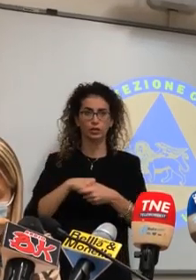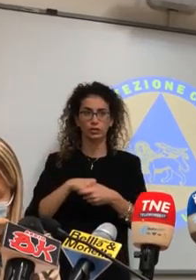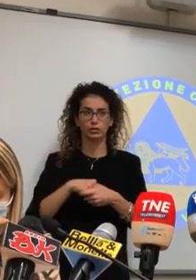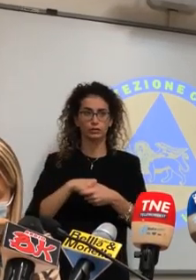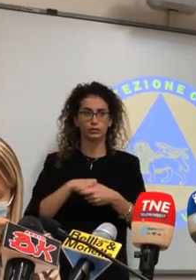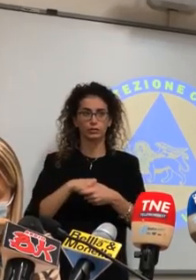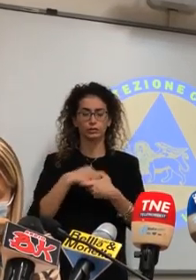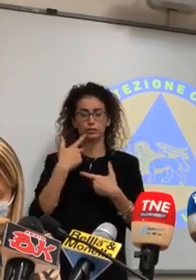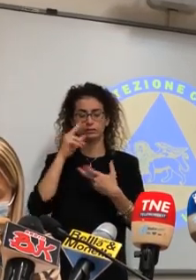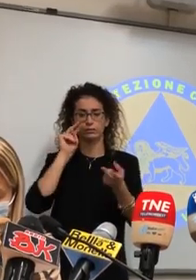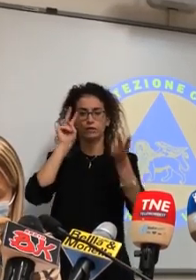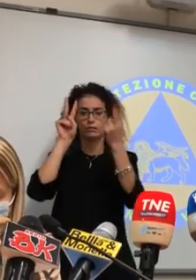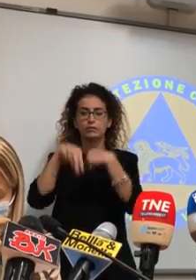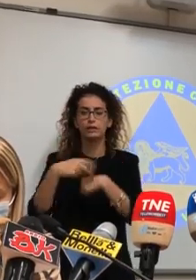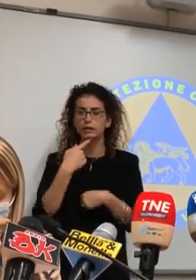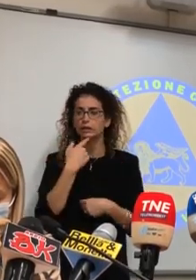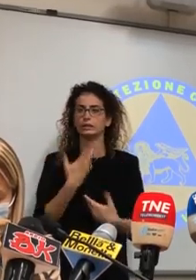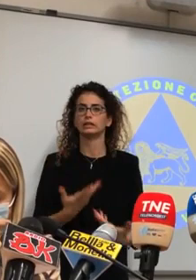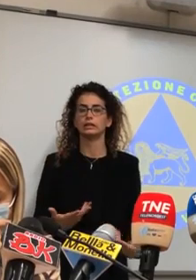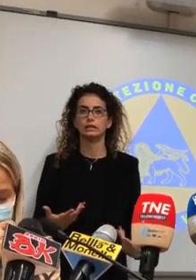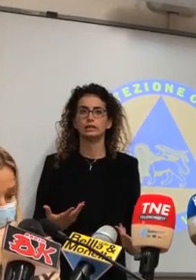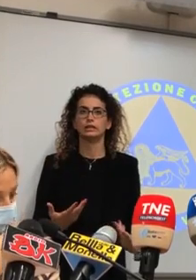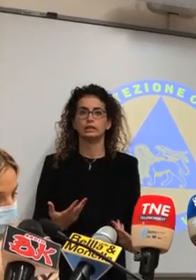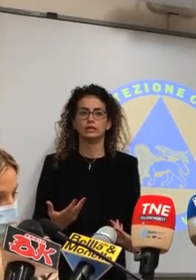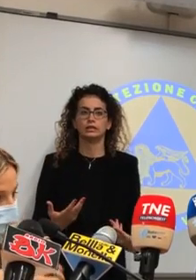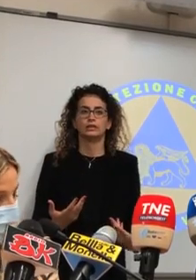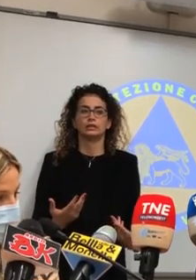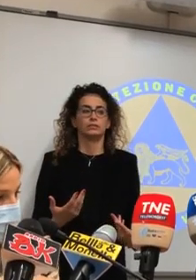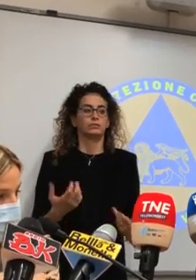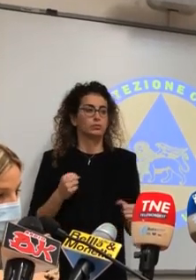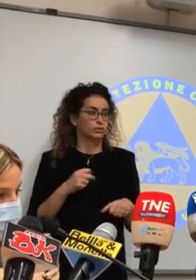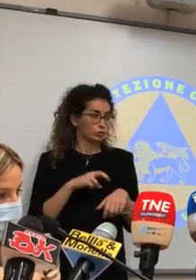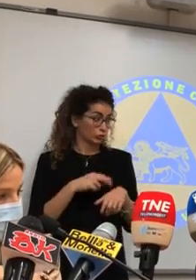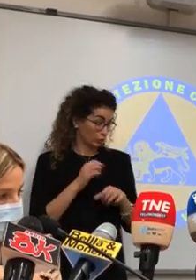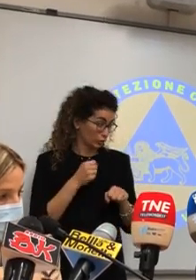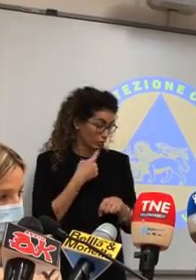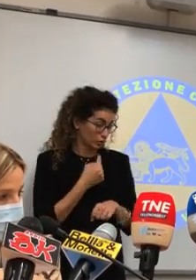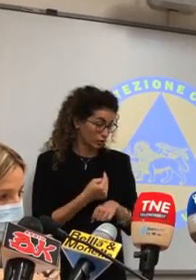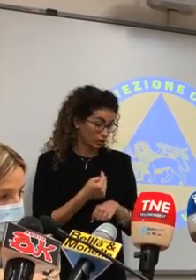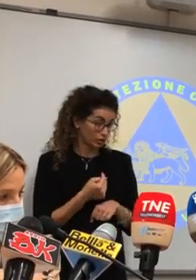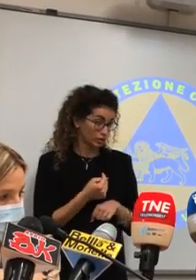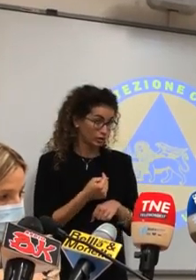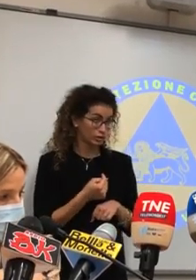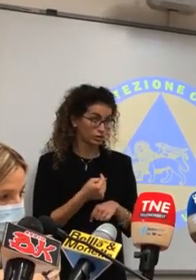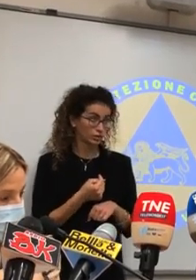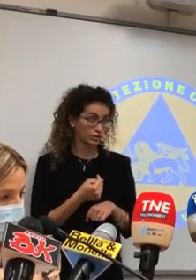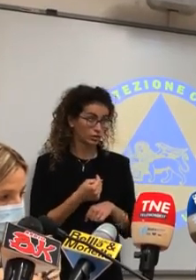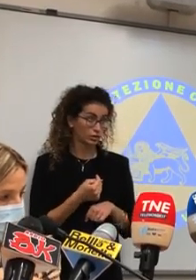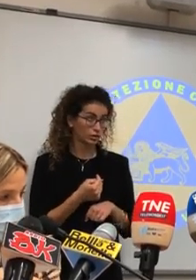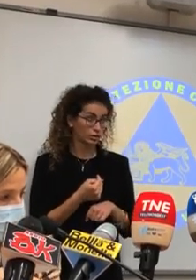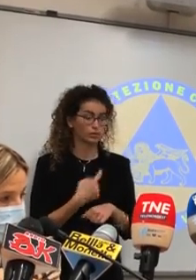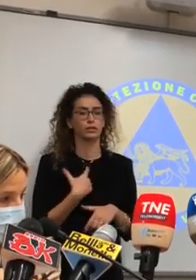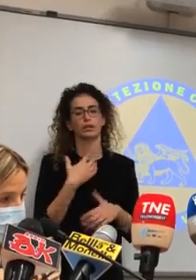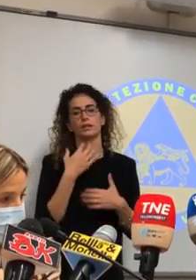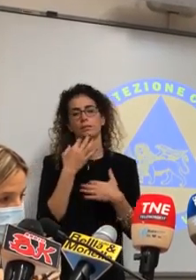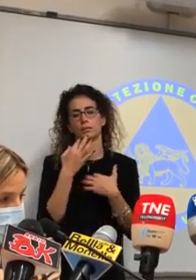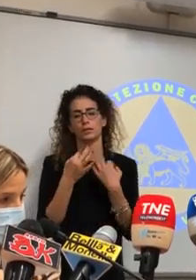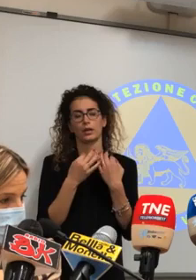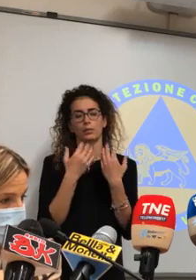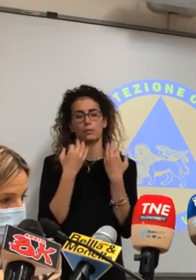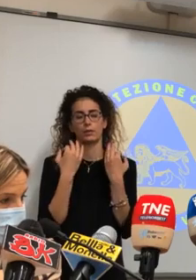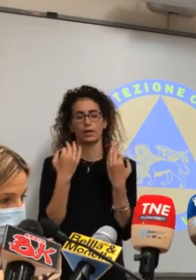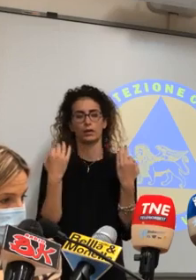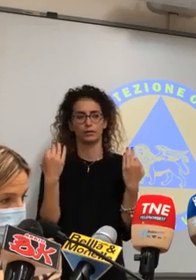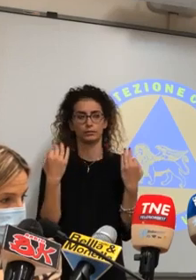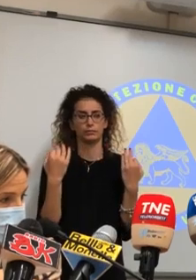mettono in loro panni e dicono io c'è. Però noi, se vogliamo dire dottoressa, così la rispieghiamo sta roba perché è